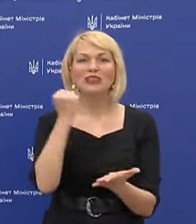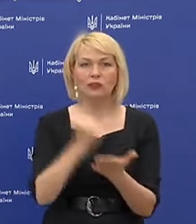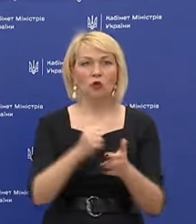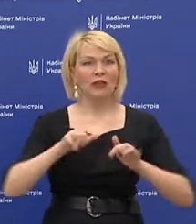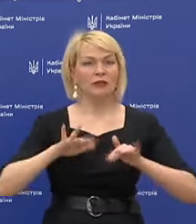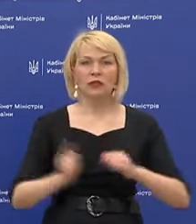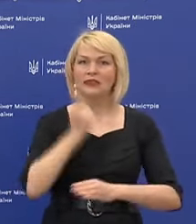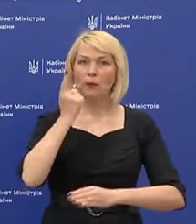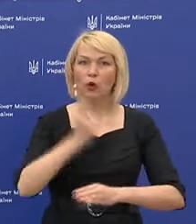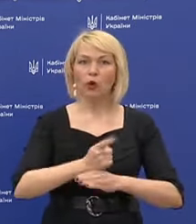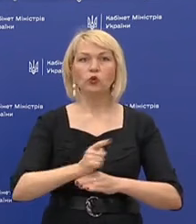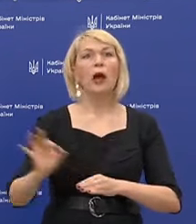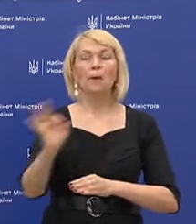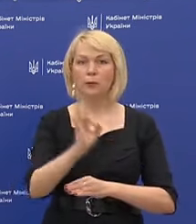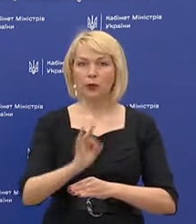діє заборона про